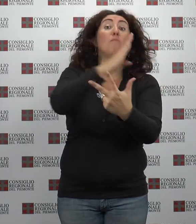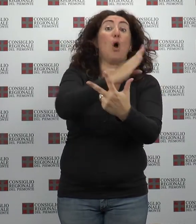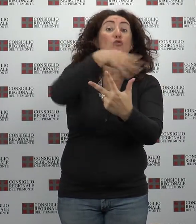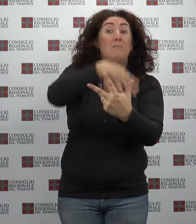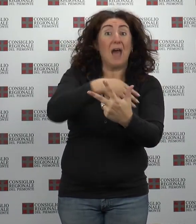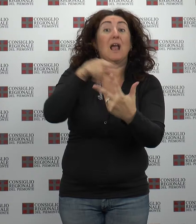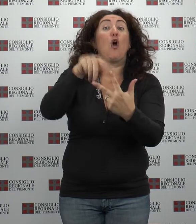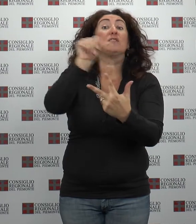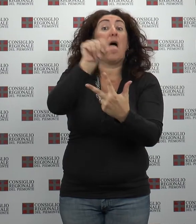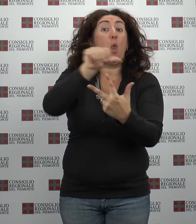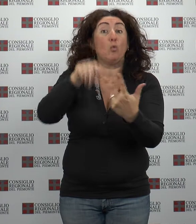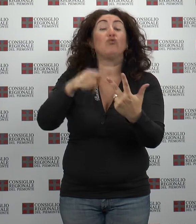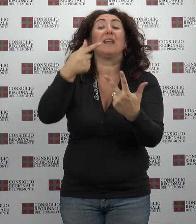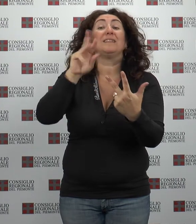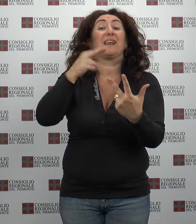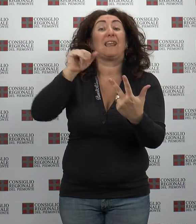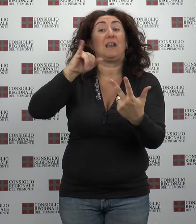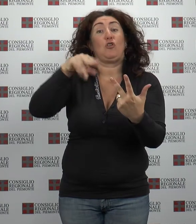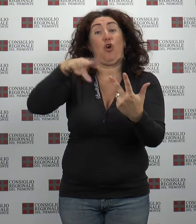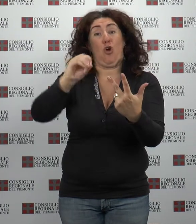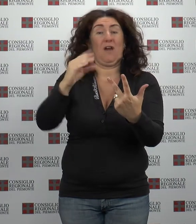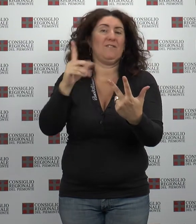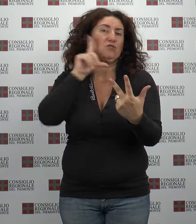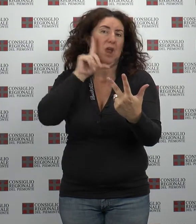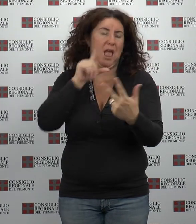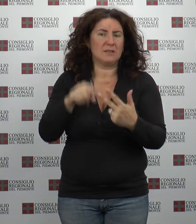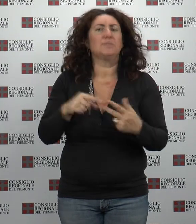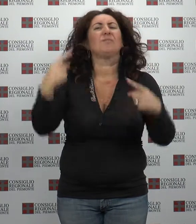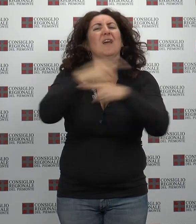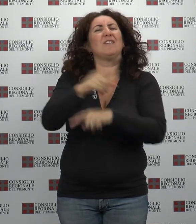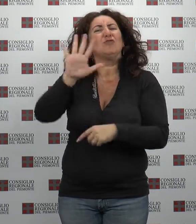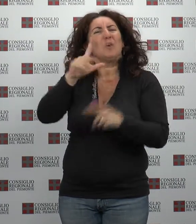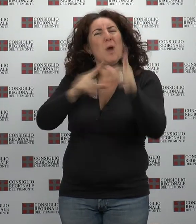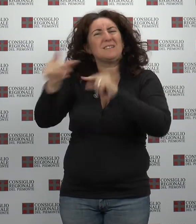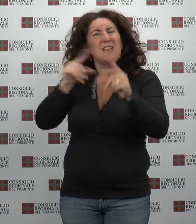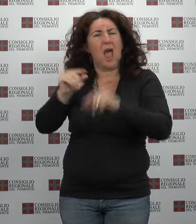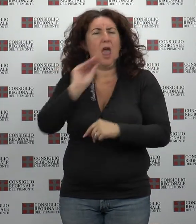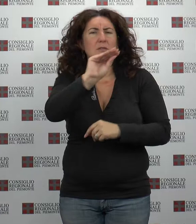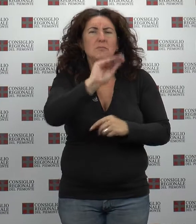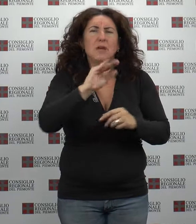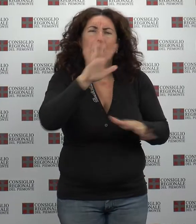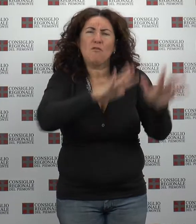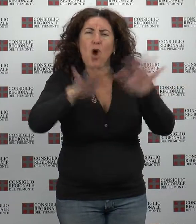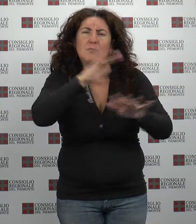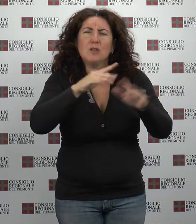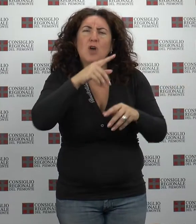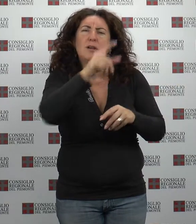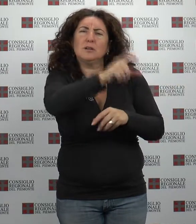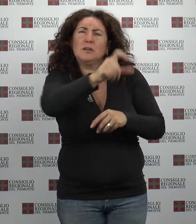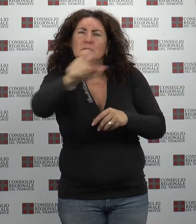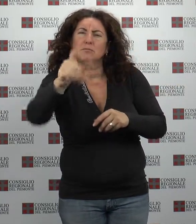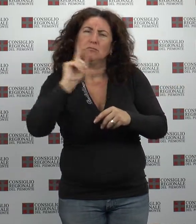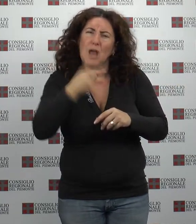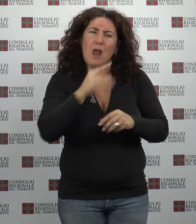Vercellese. Respinto un documento presentato dal Movimento 5 Stelle che chiedeva informazioni capillari verso la cittadinanza sul tema.